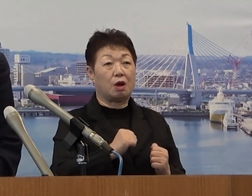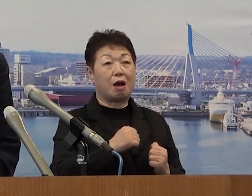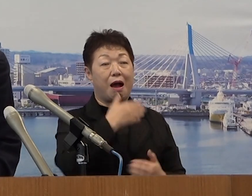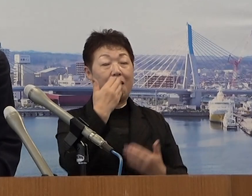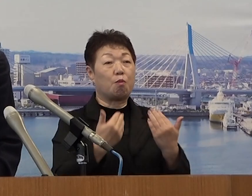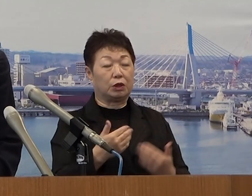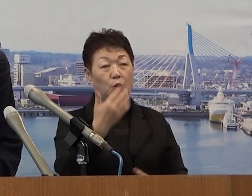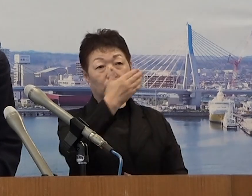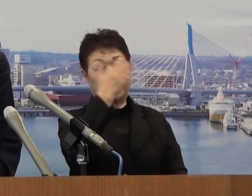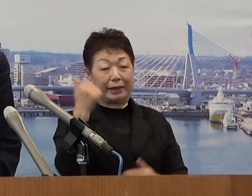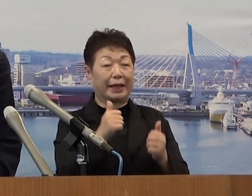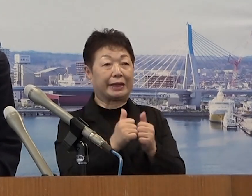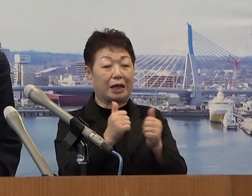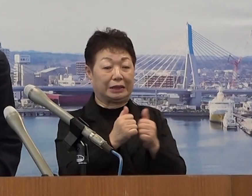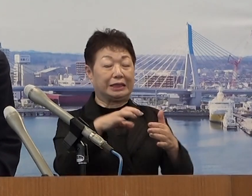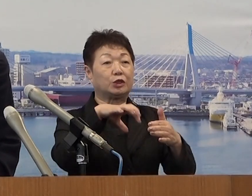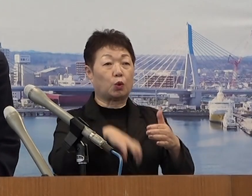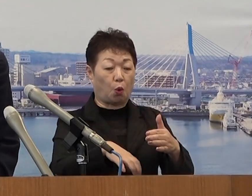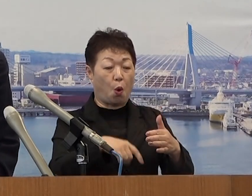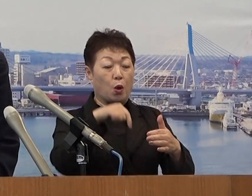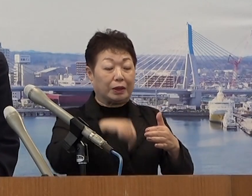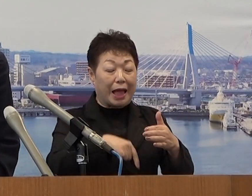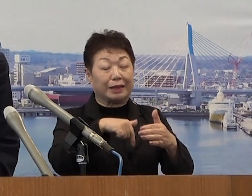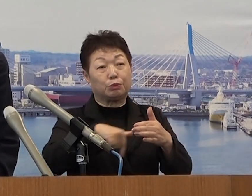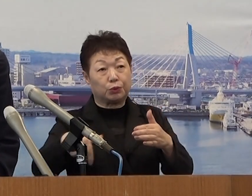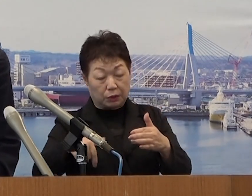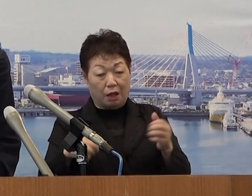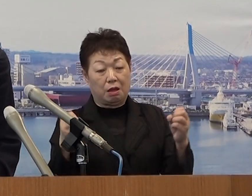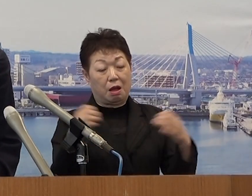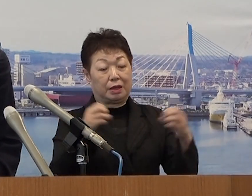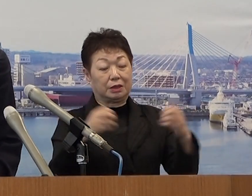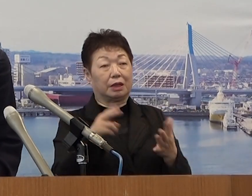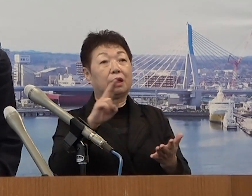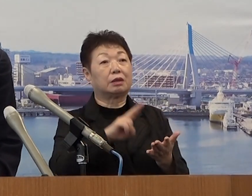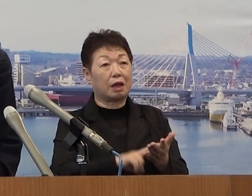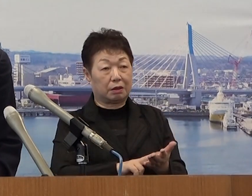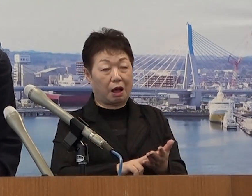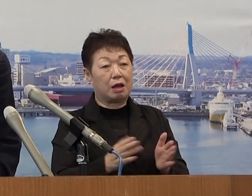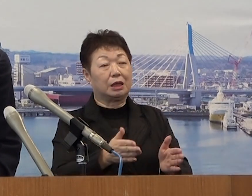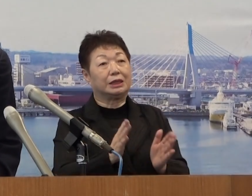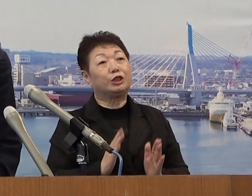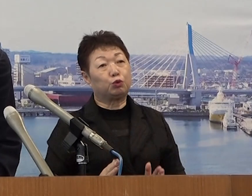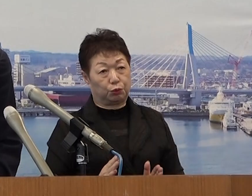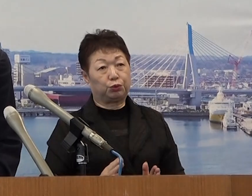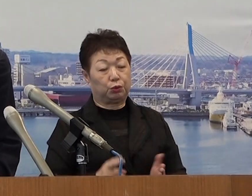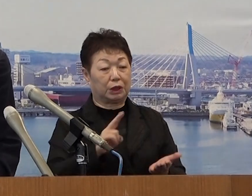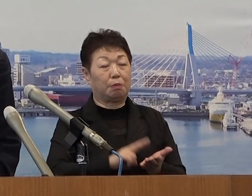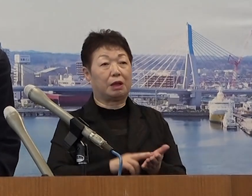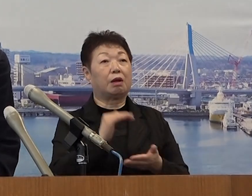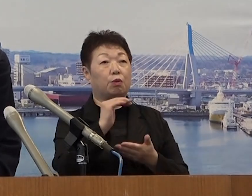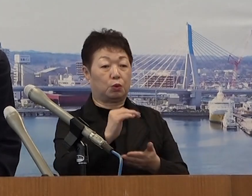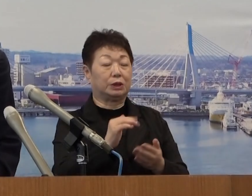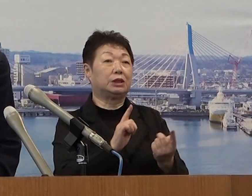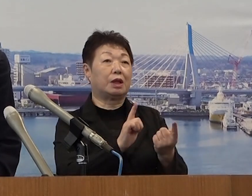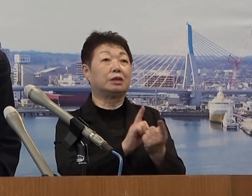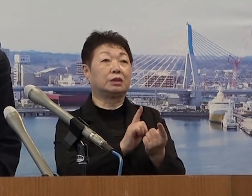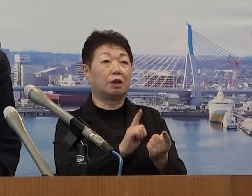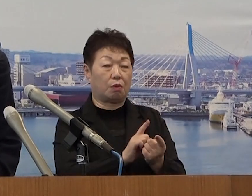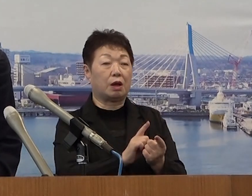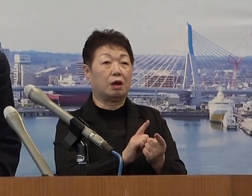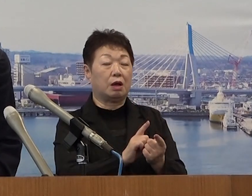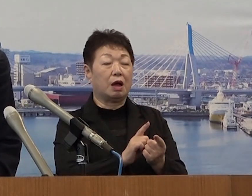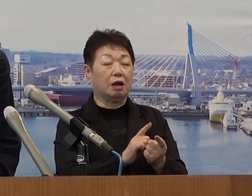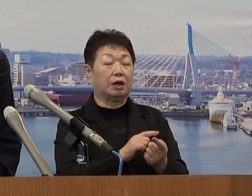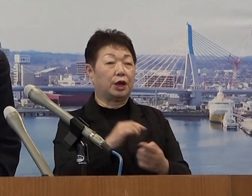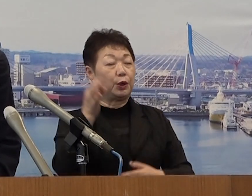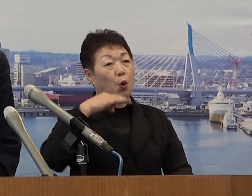青年会議所の内部でしっかりとみんなで話し合って、今回の自粛を決めたということは、私としては一